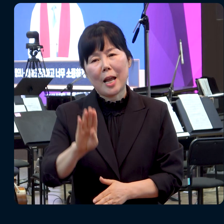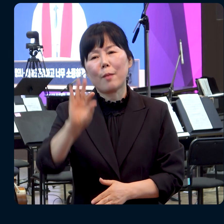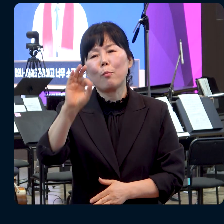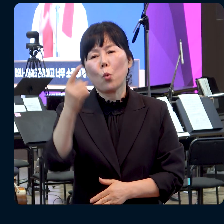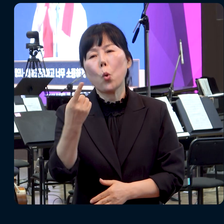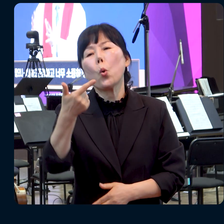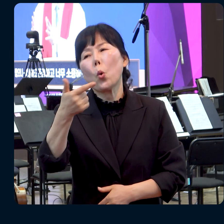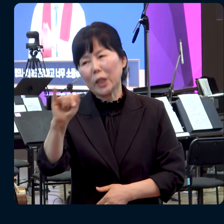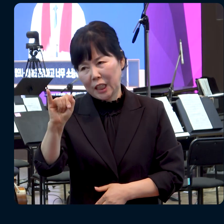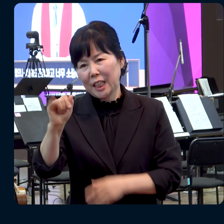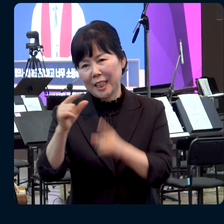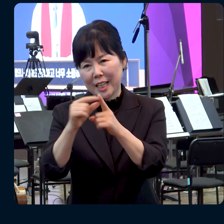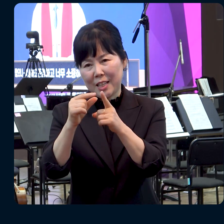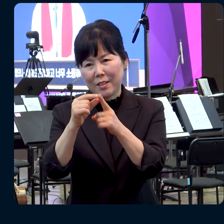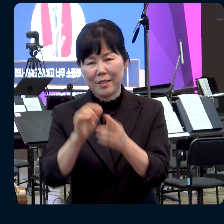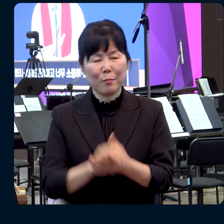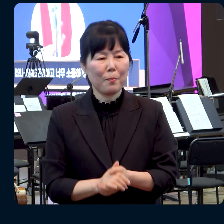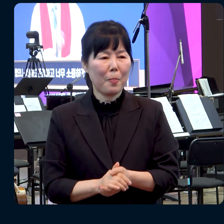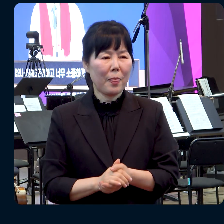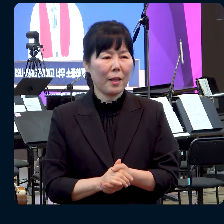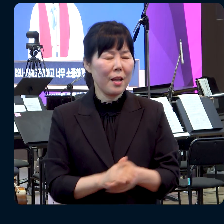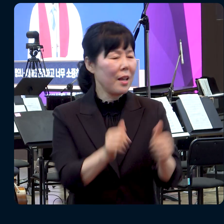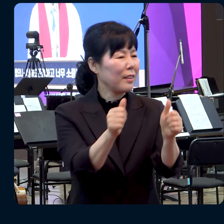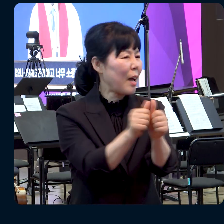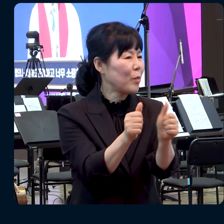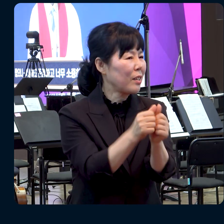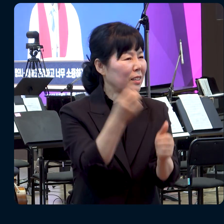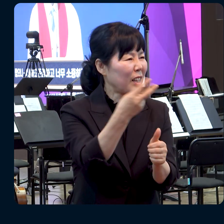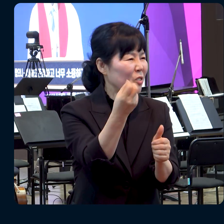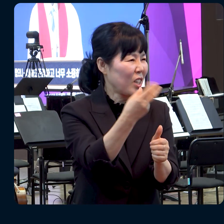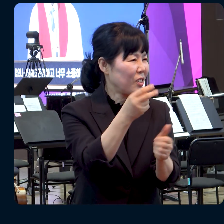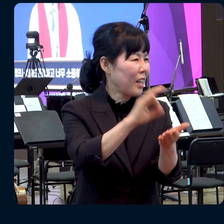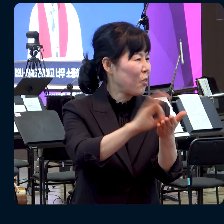그래서 이 라보니란 말은요, 남자들은 잘 쓰지 않습니다.